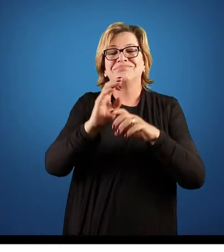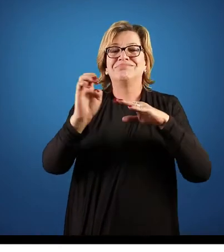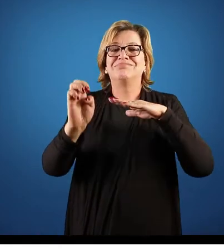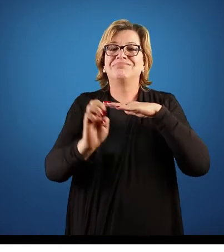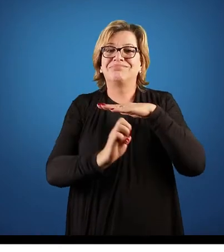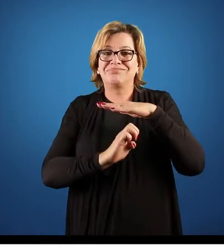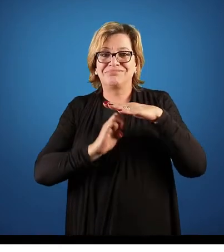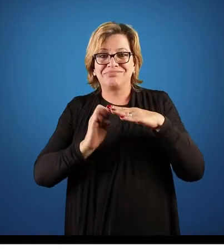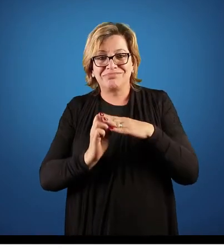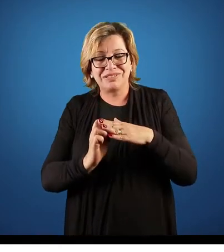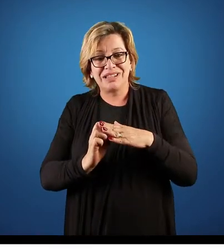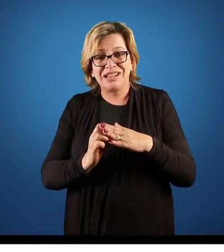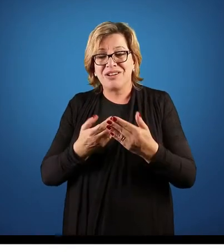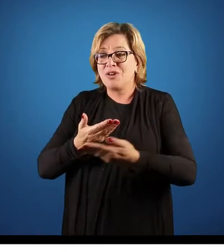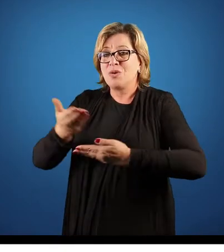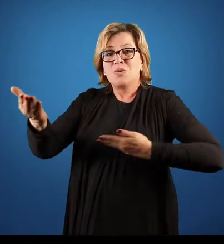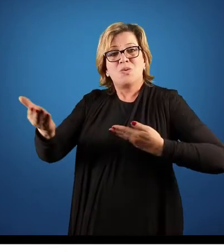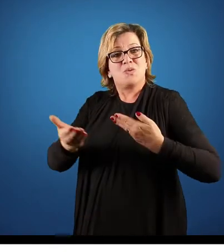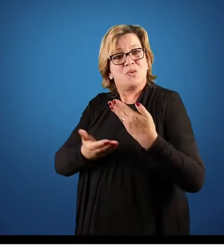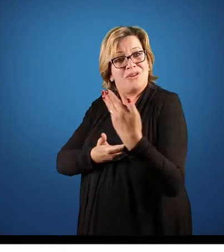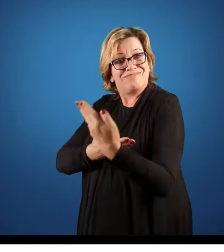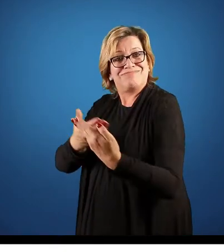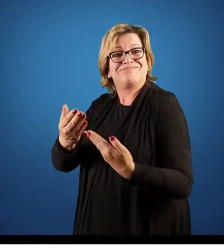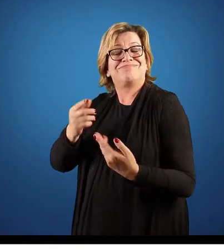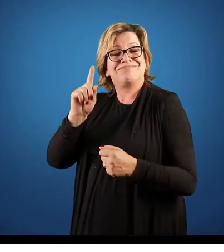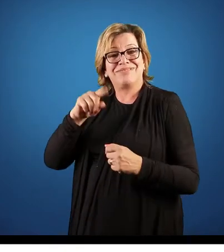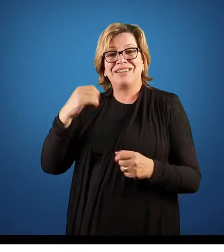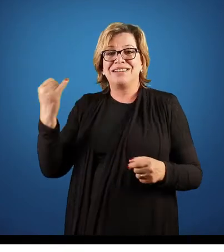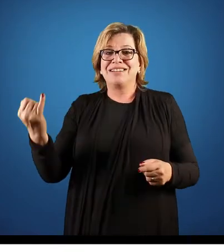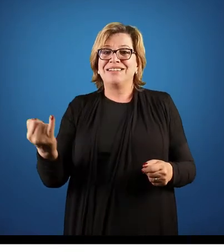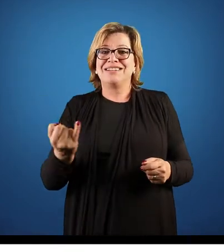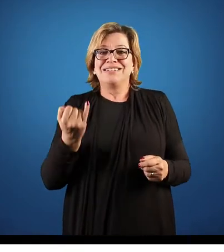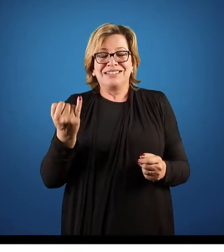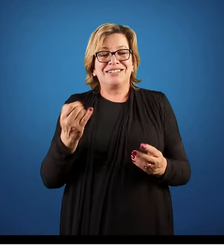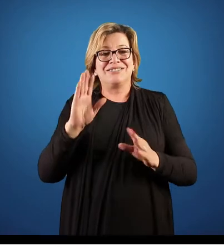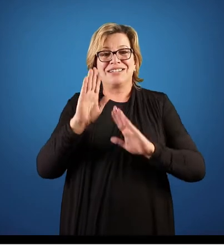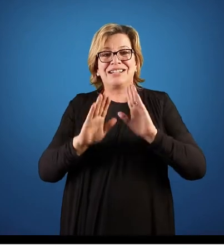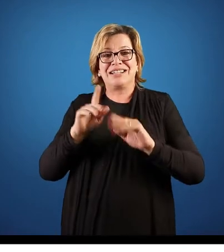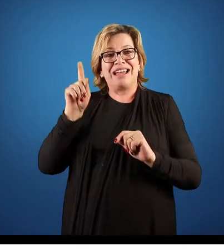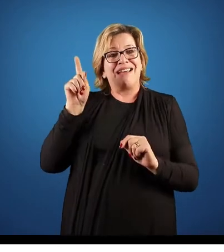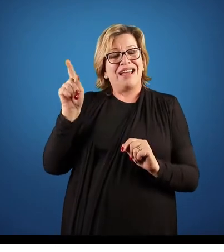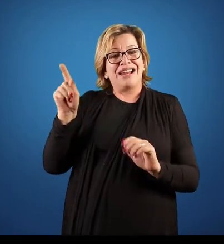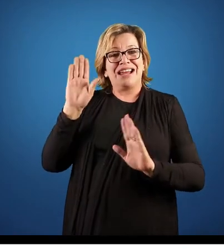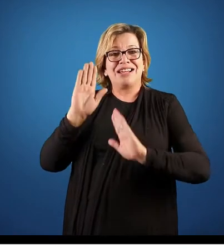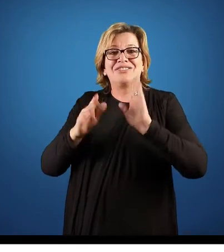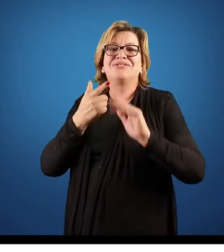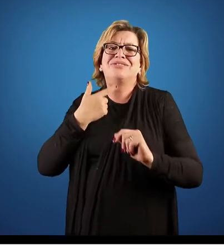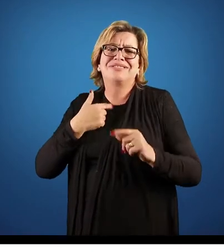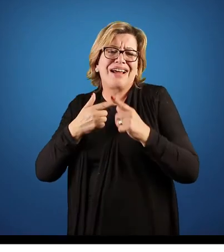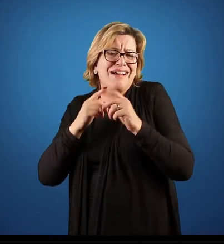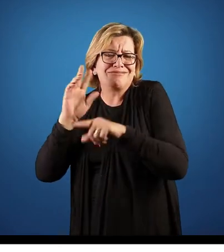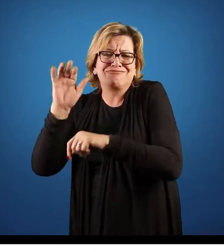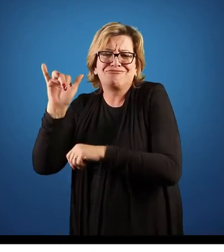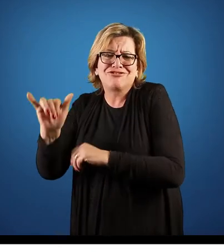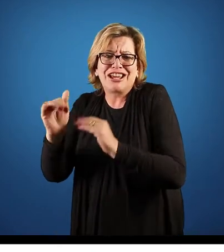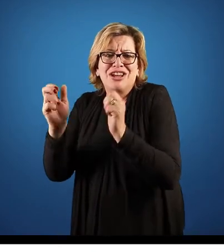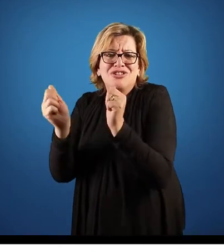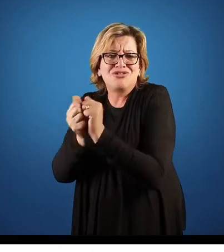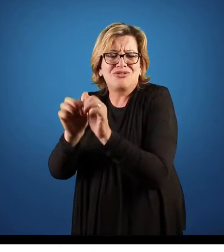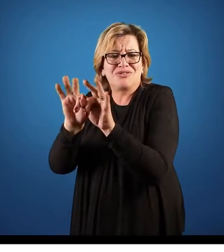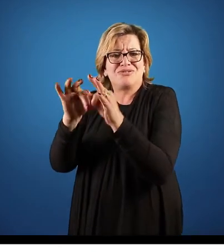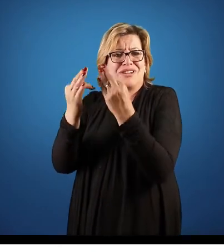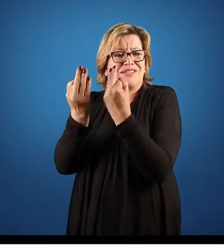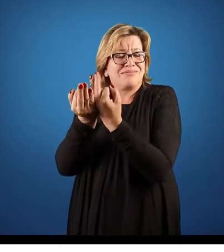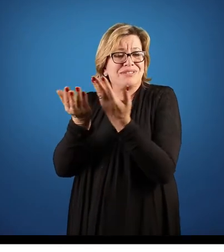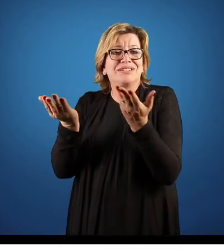atenda às necessidades da empresa e atende também as necessidades daquela pessoa que ela de repente ela tem uma vontade de ficar mais um pouco a sua família horário de